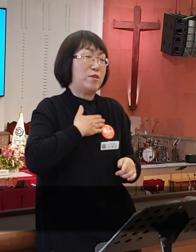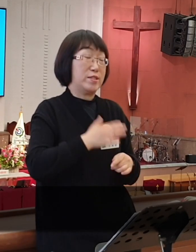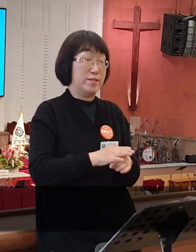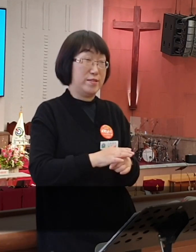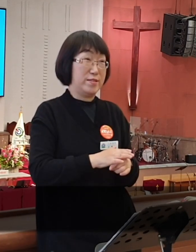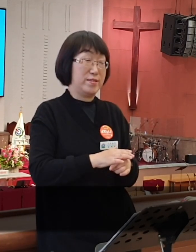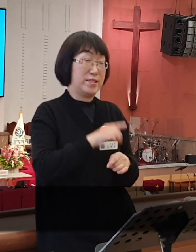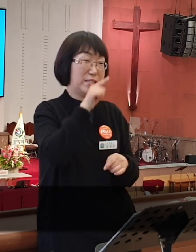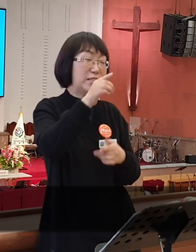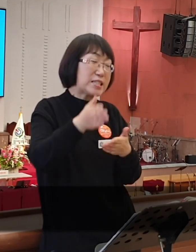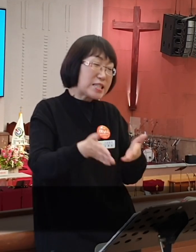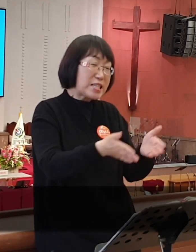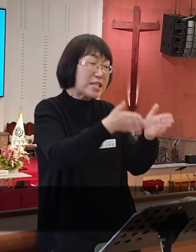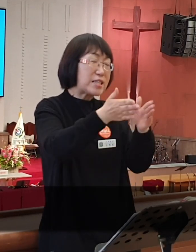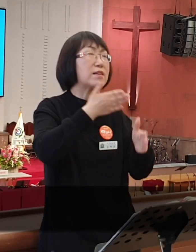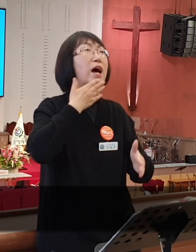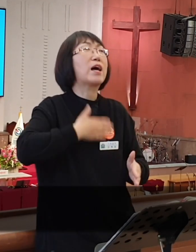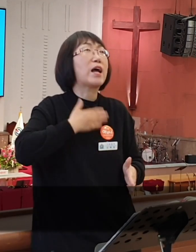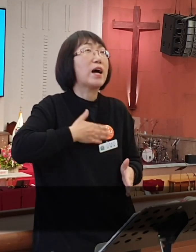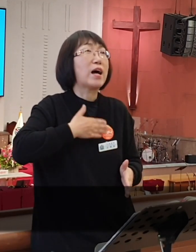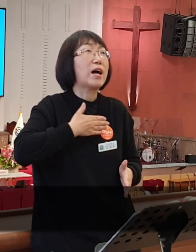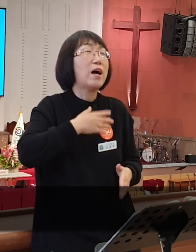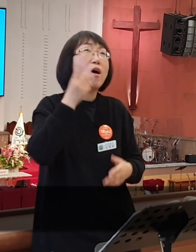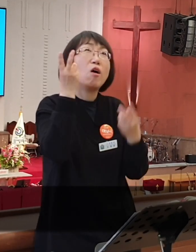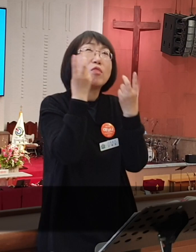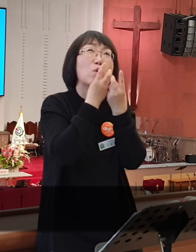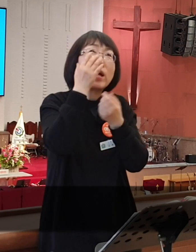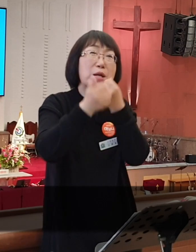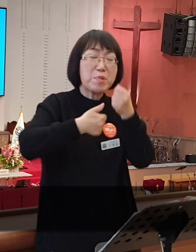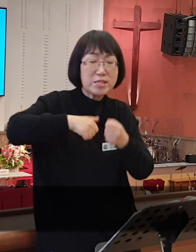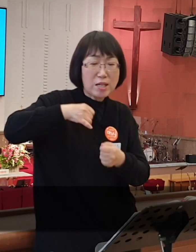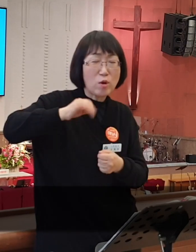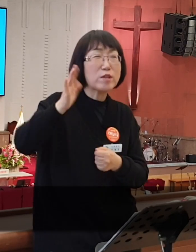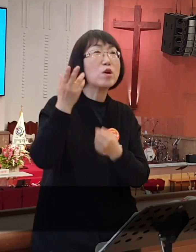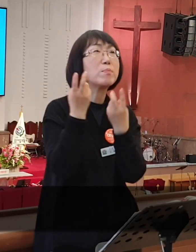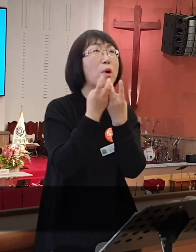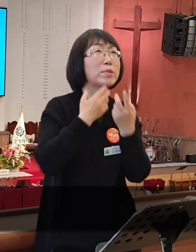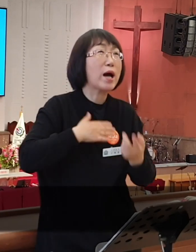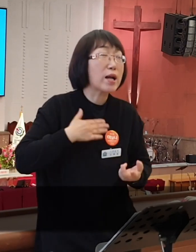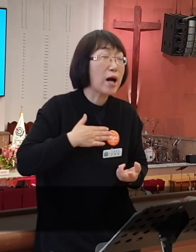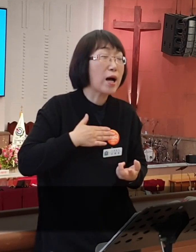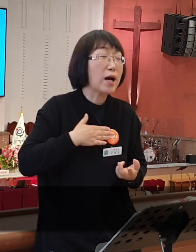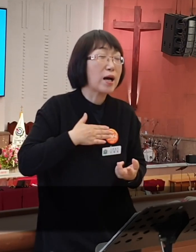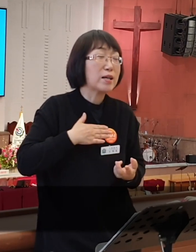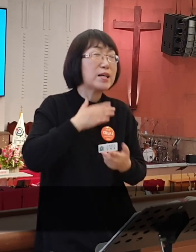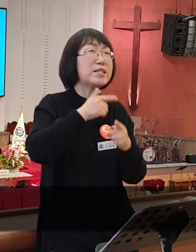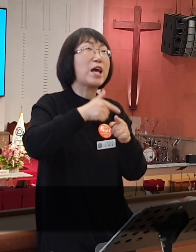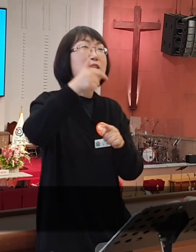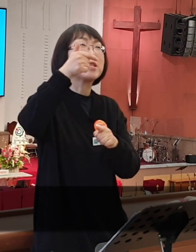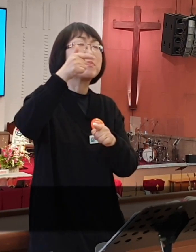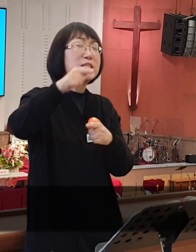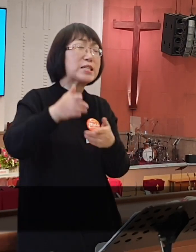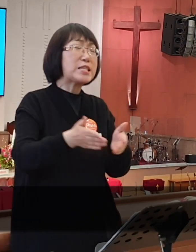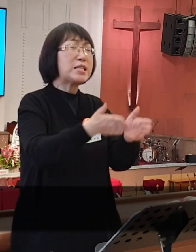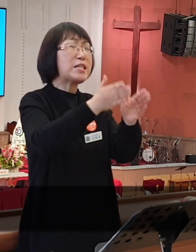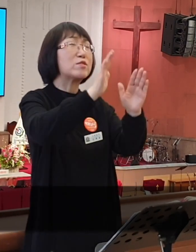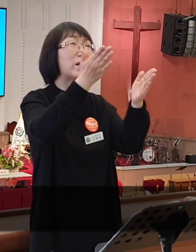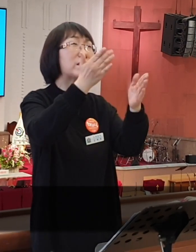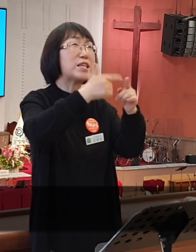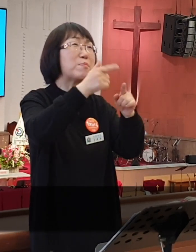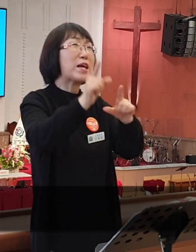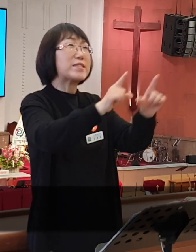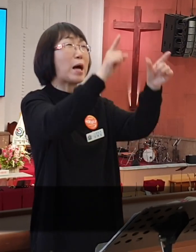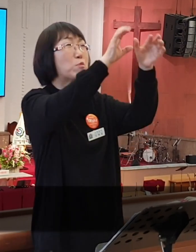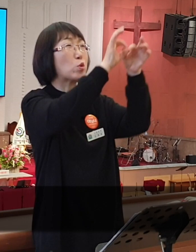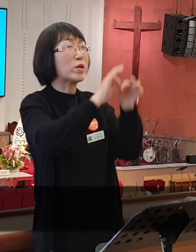아니라 그 길을 안다는 겁니다. 어떻게 하나님의 자녀가 되는지를 알아요. 뭘 통해서? 예수님, 그 길 되신 그분의